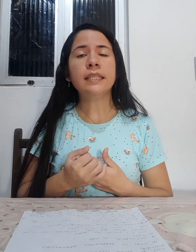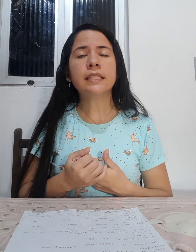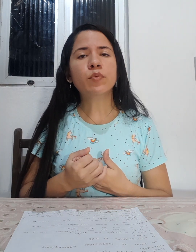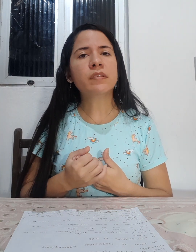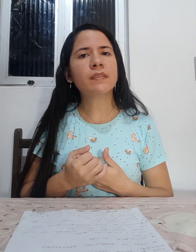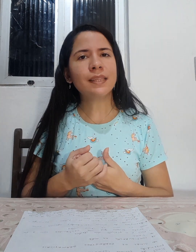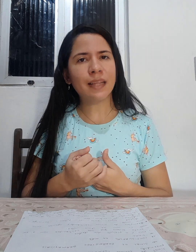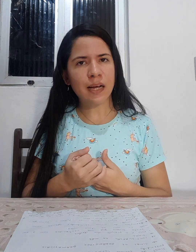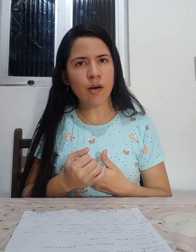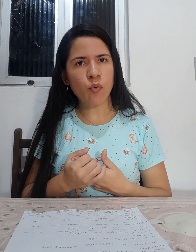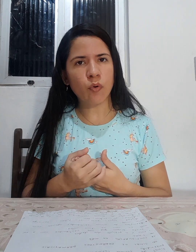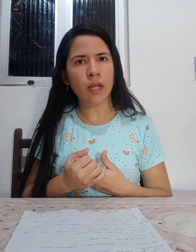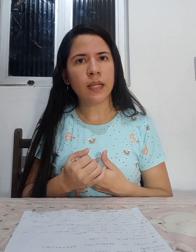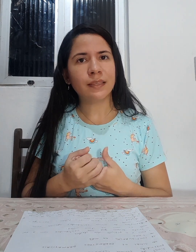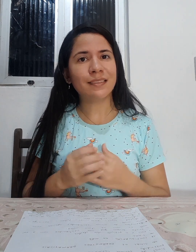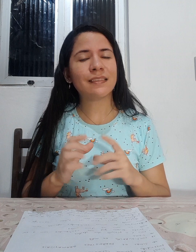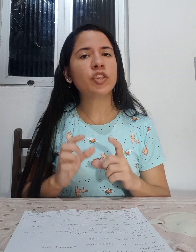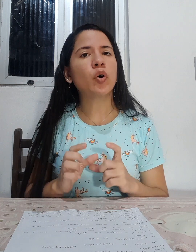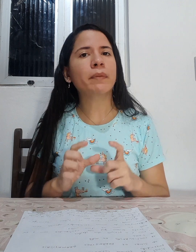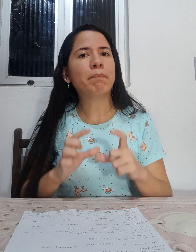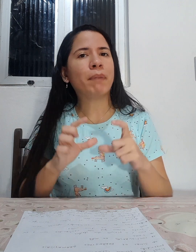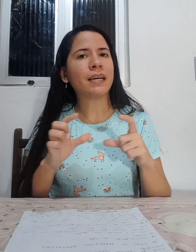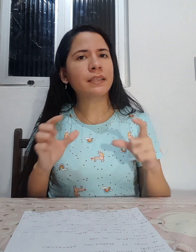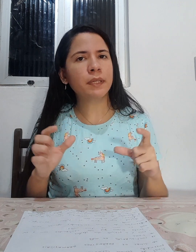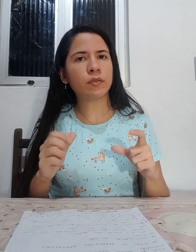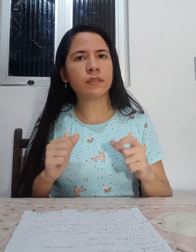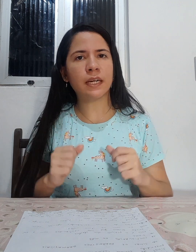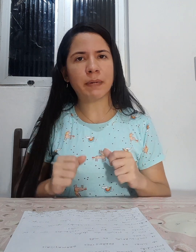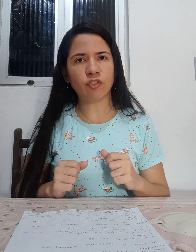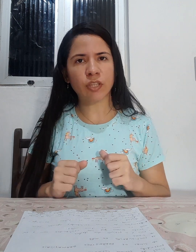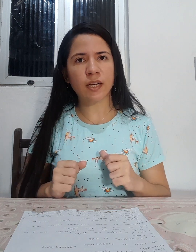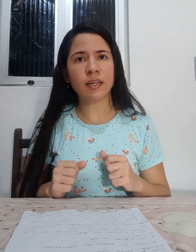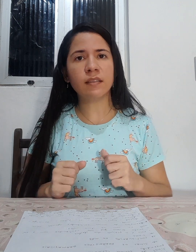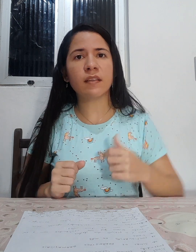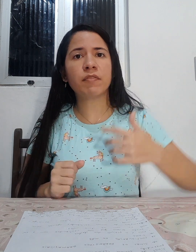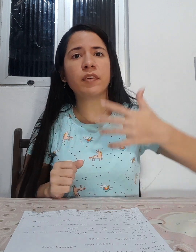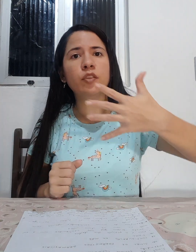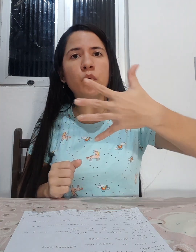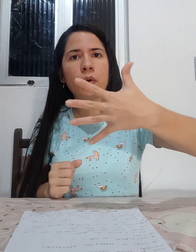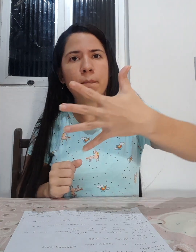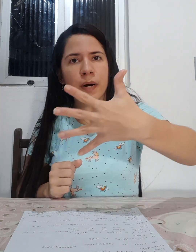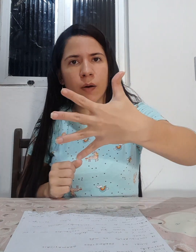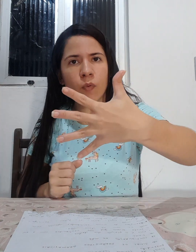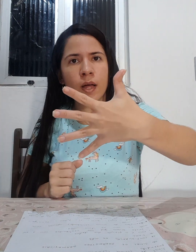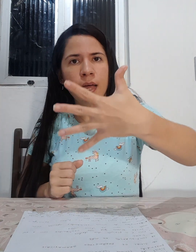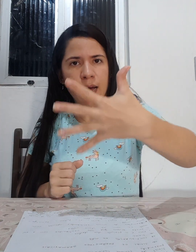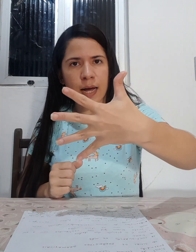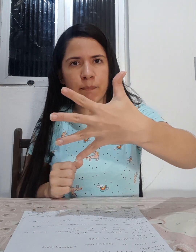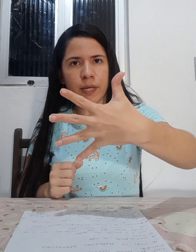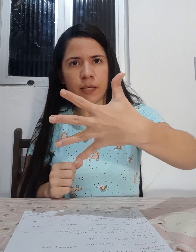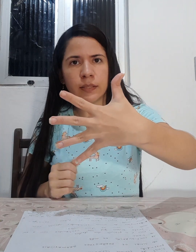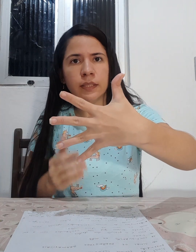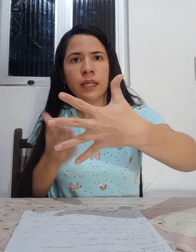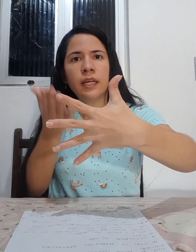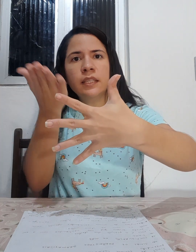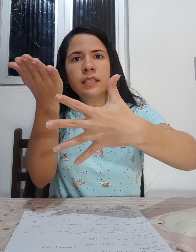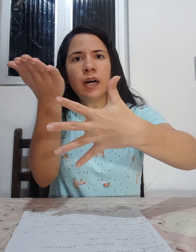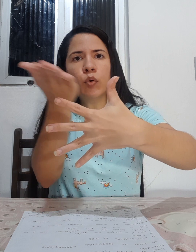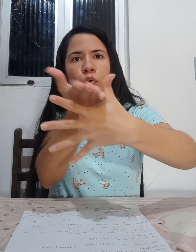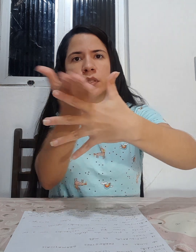Então, o sinal desse nome parâmetros gramaticais é feito com a mão aberta e a outra